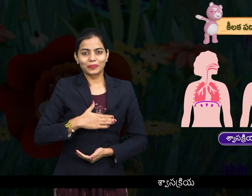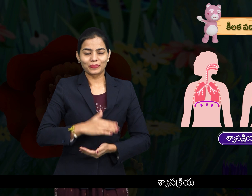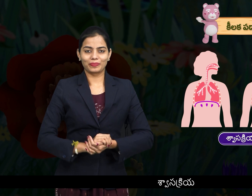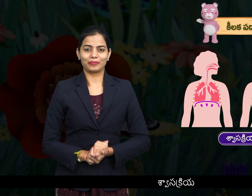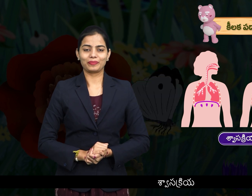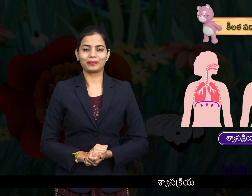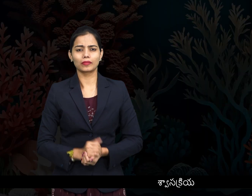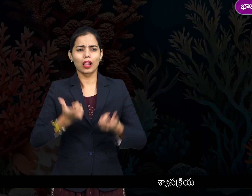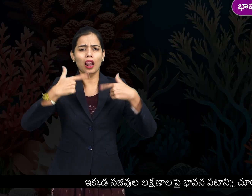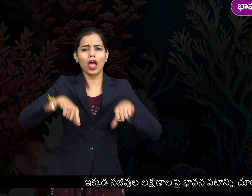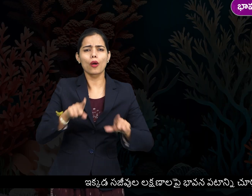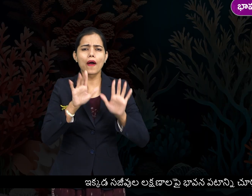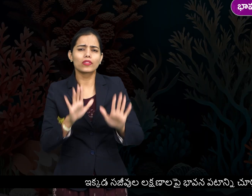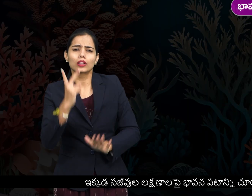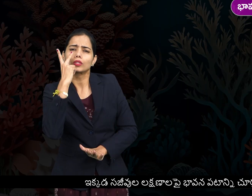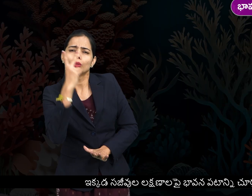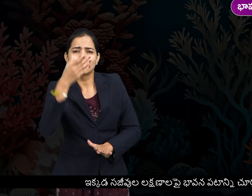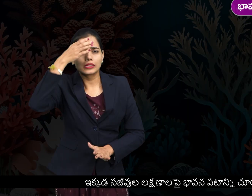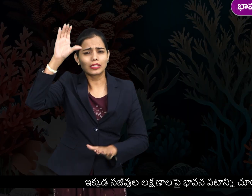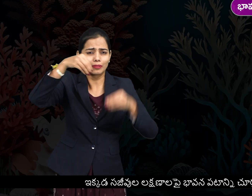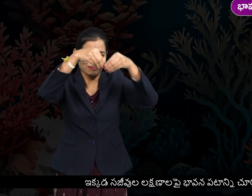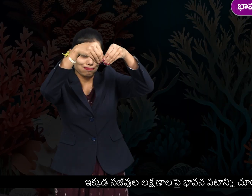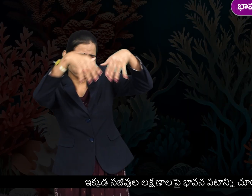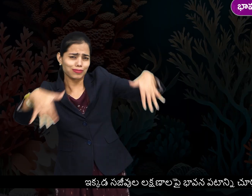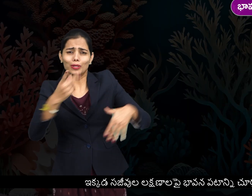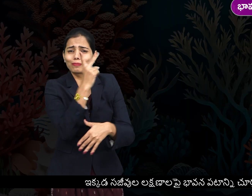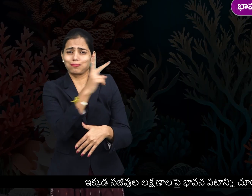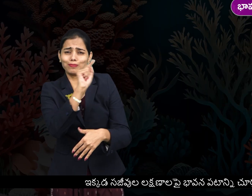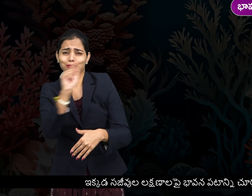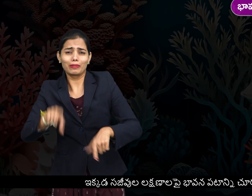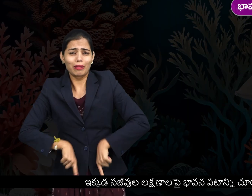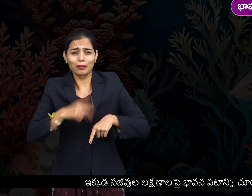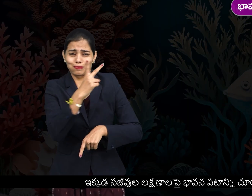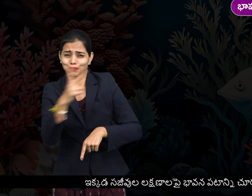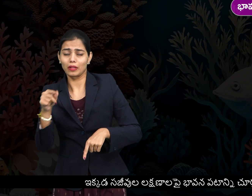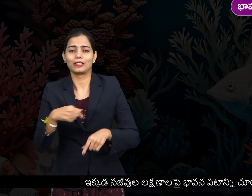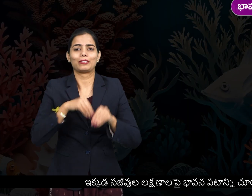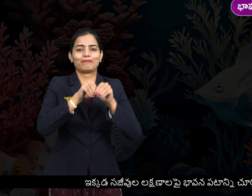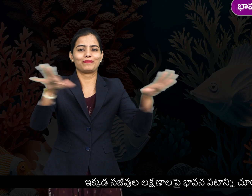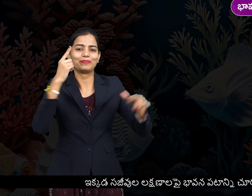శ్వాసక్రియ. ఇక్కడ సజీవుల లక్షణాలపై భావనా పటాన్ని చూద్దాం.